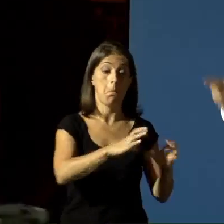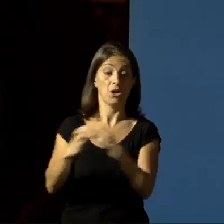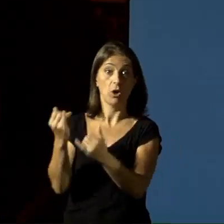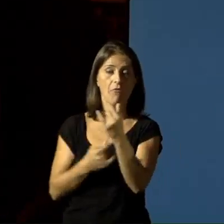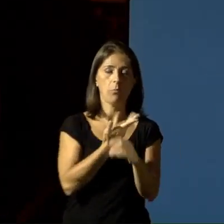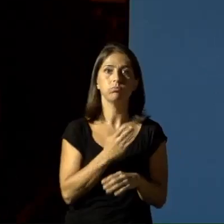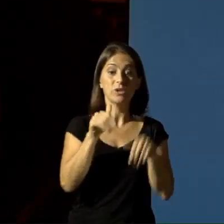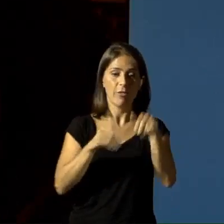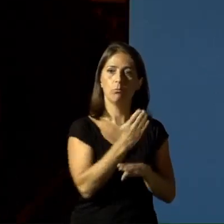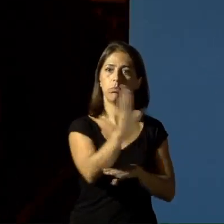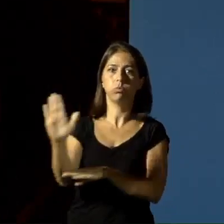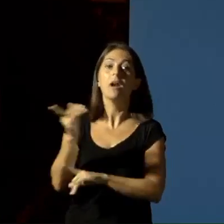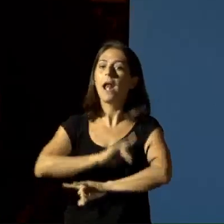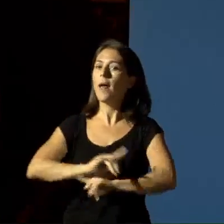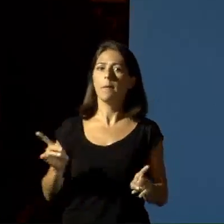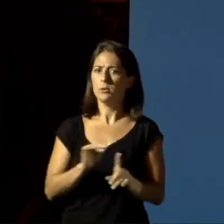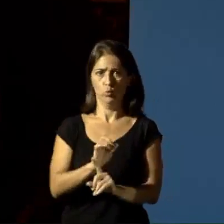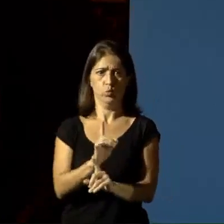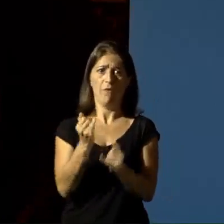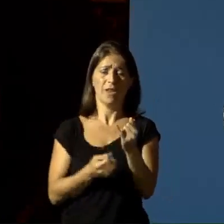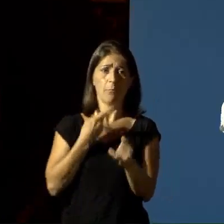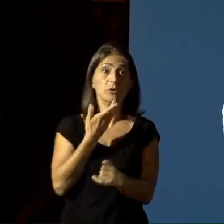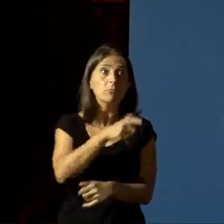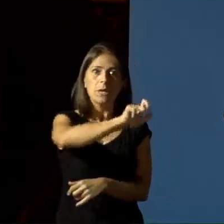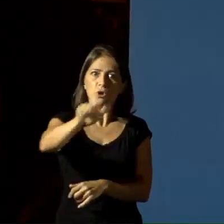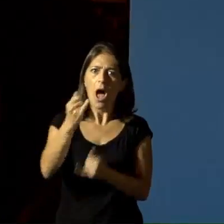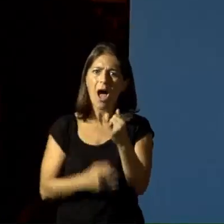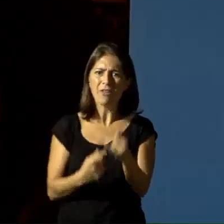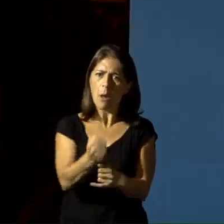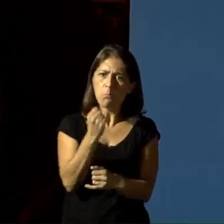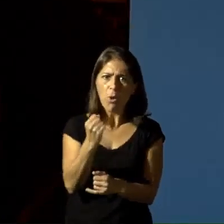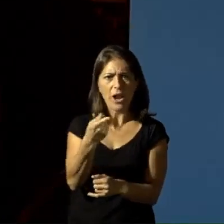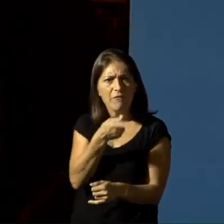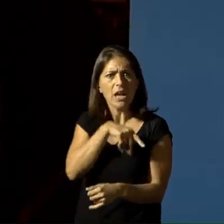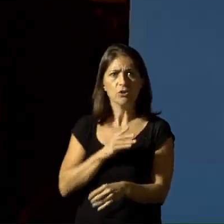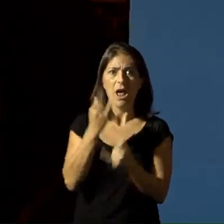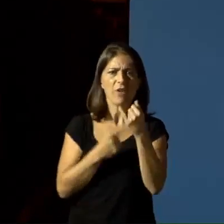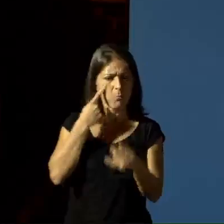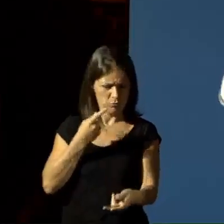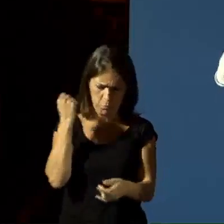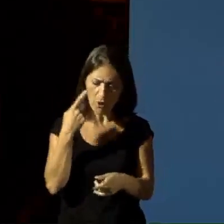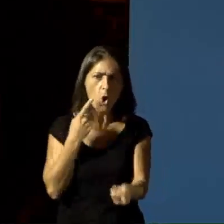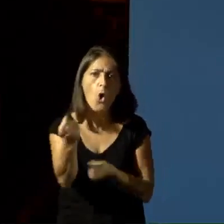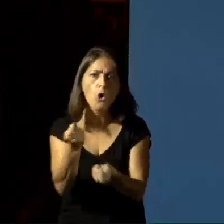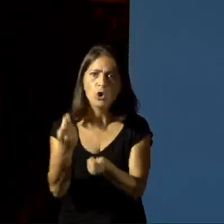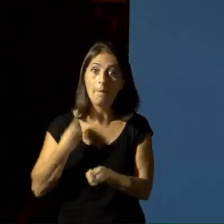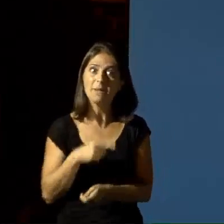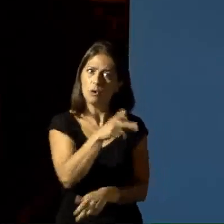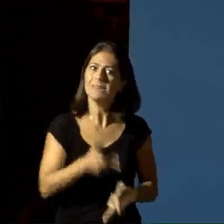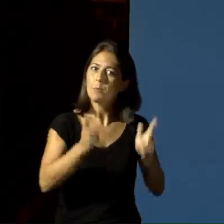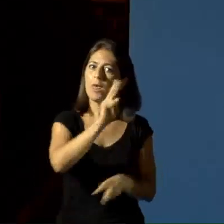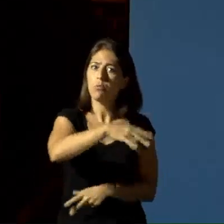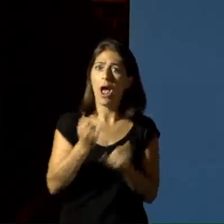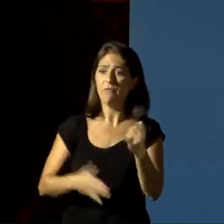se poden presentar ás eleccións. A democracia é cando se garantice que son os cidadáns os que van exercer a soberanía e controlar o poder. E só xente que